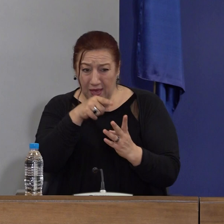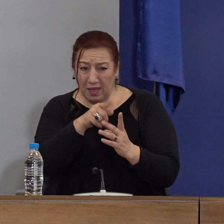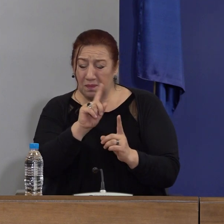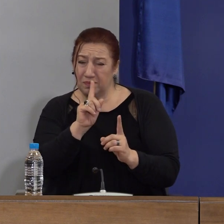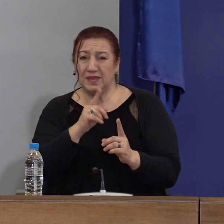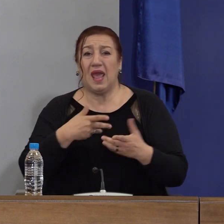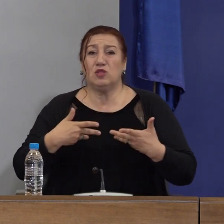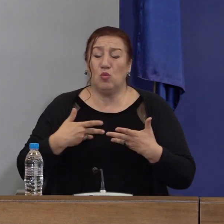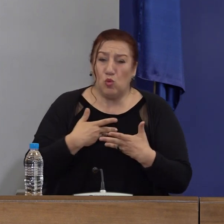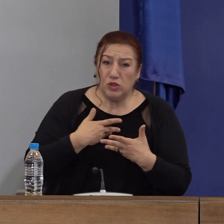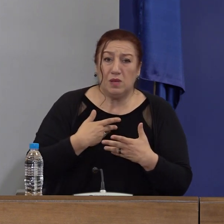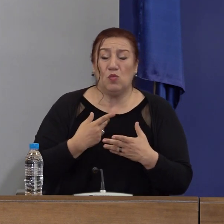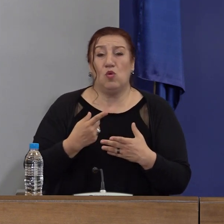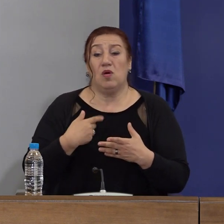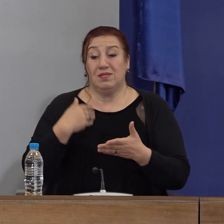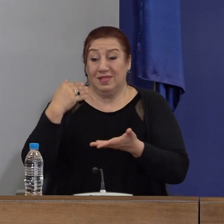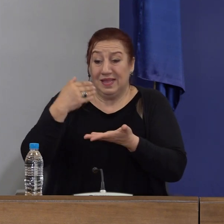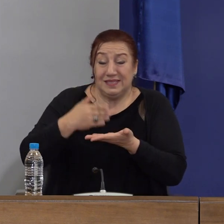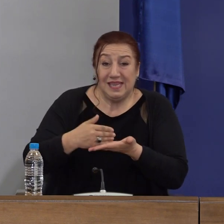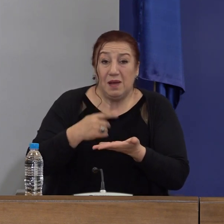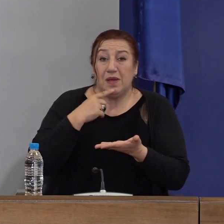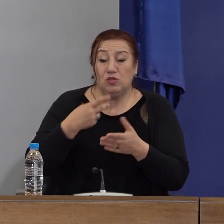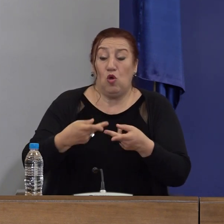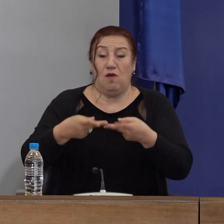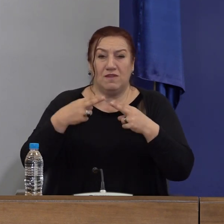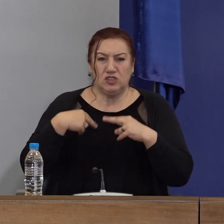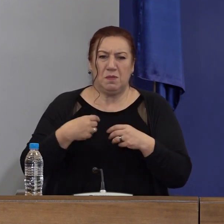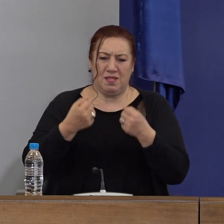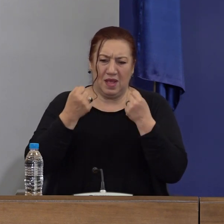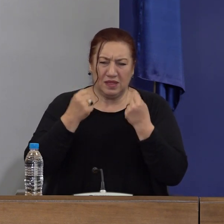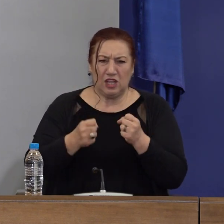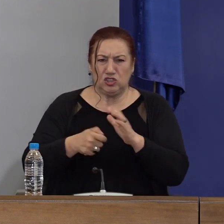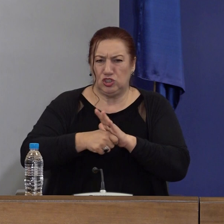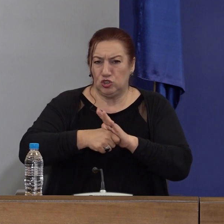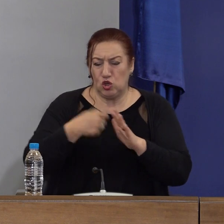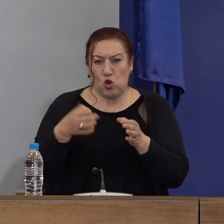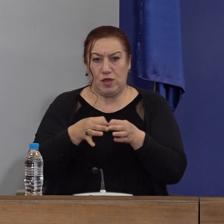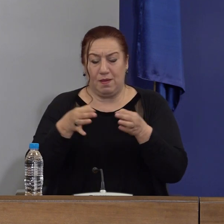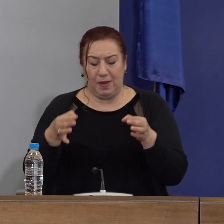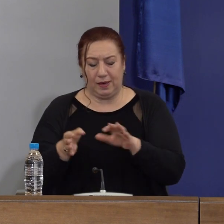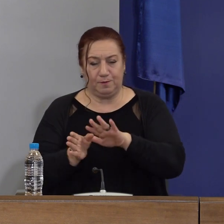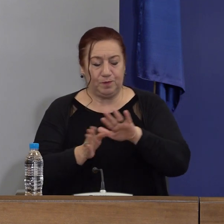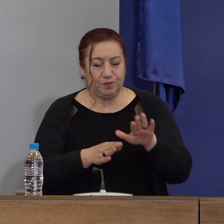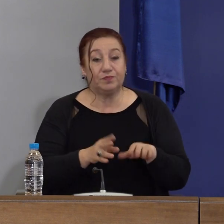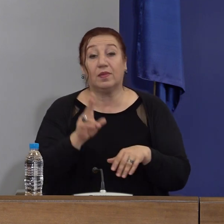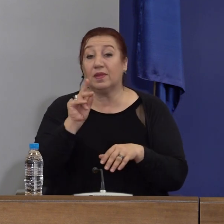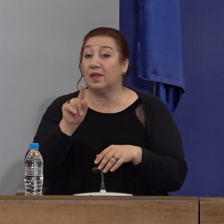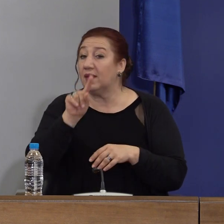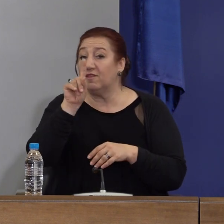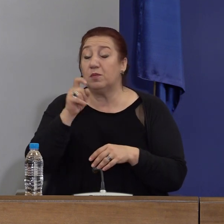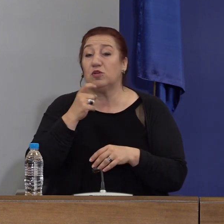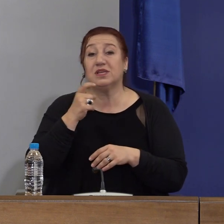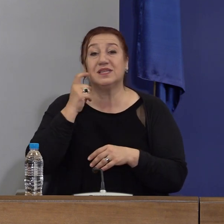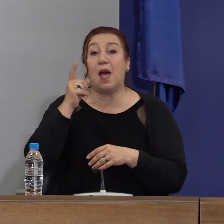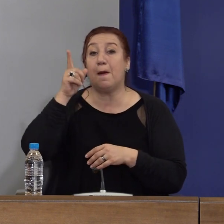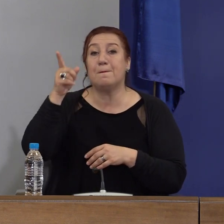и не смятаме, че ще стигне до връщането на тези наистина тежки мерки. Що се отнася за Банско? Банско ни беше